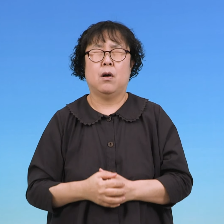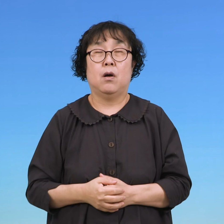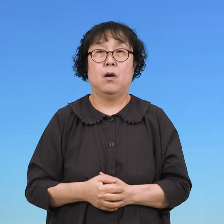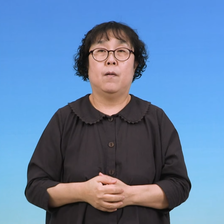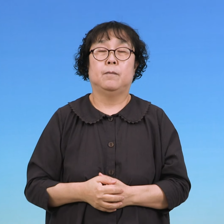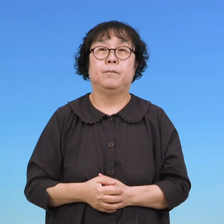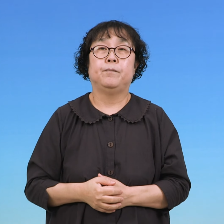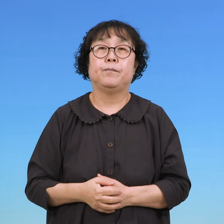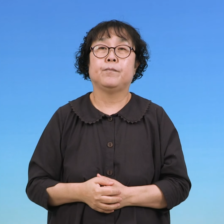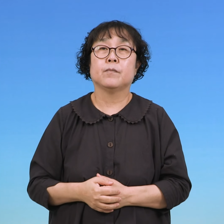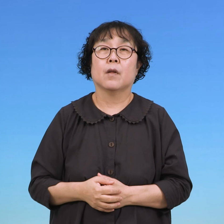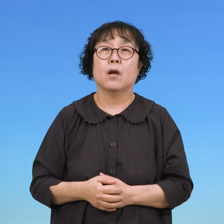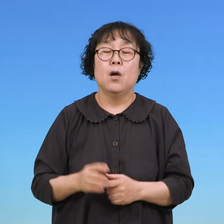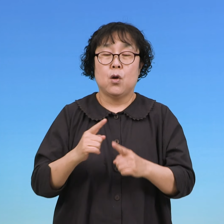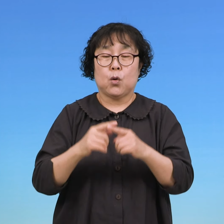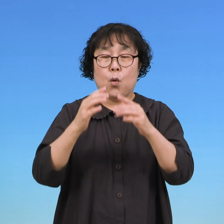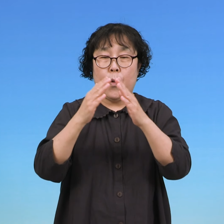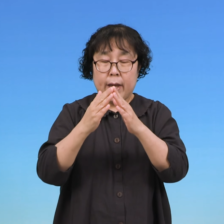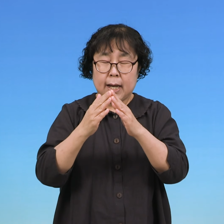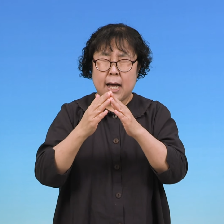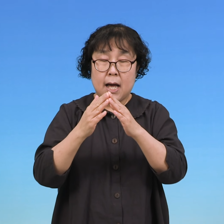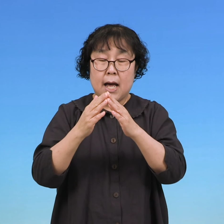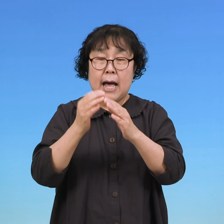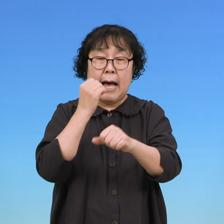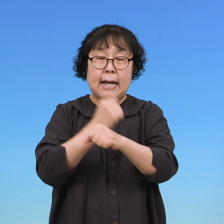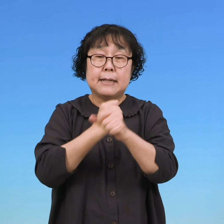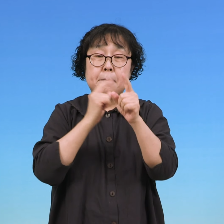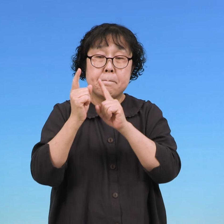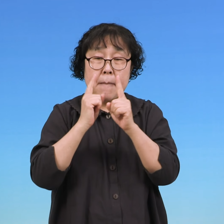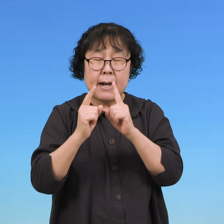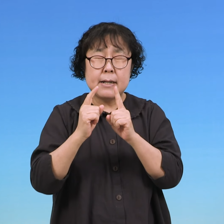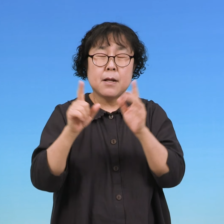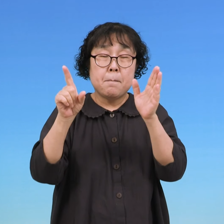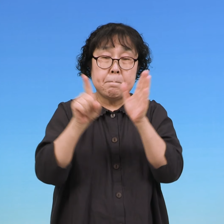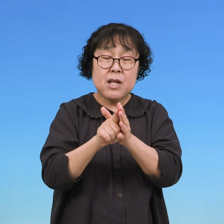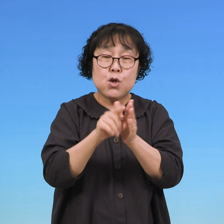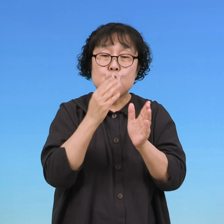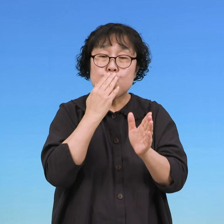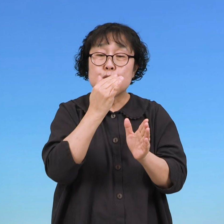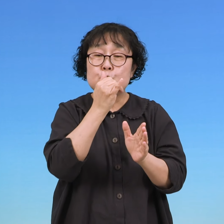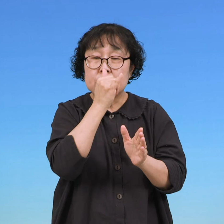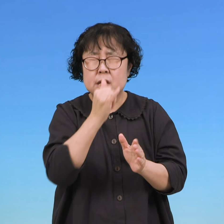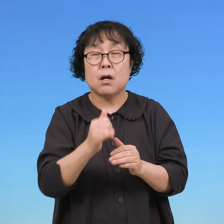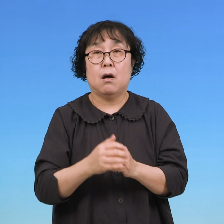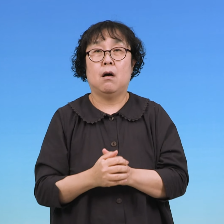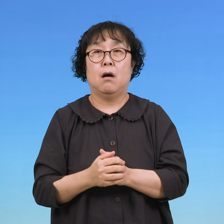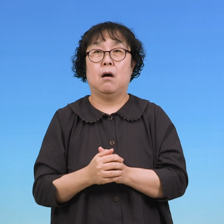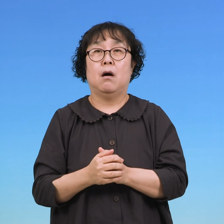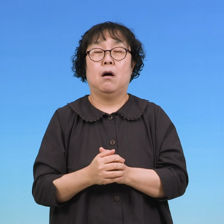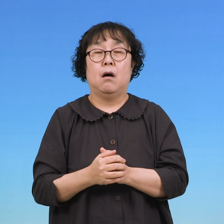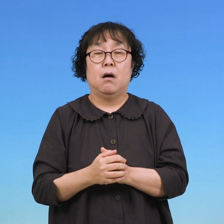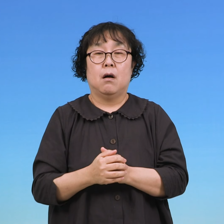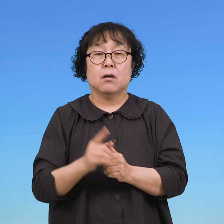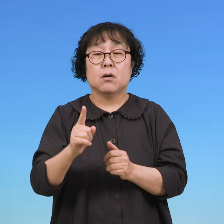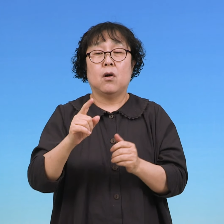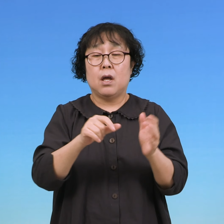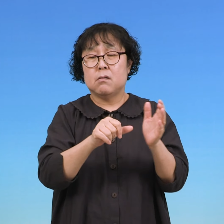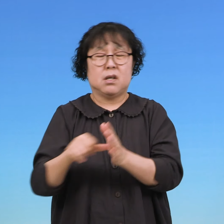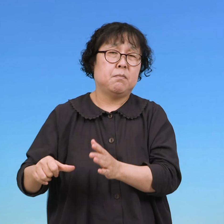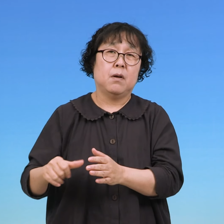적어도 교회가 이야기하는 거는 그건 믿어줘야 돼. 교회는 거짓말 안 해. 이거 실패했는데 이게 어떻게